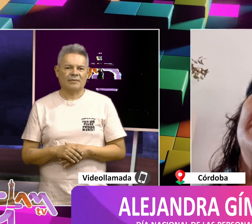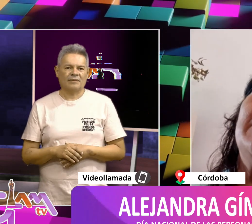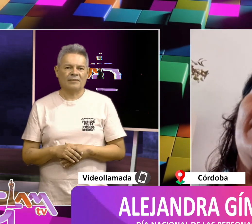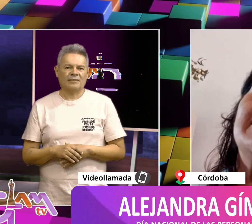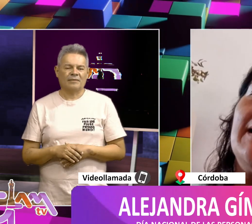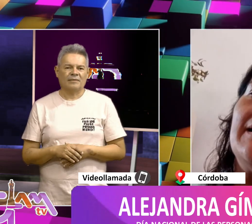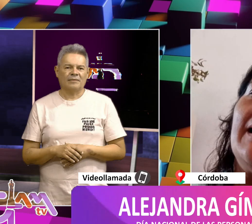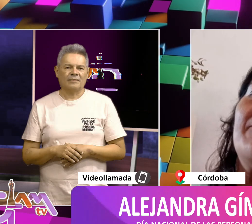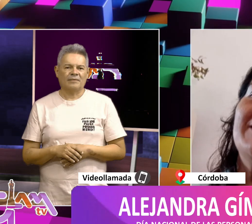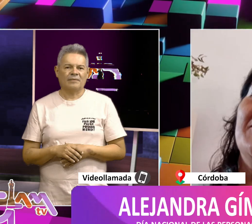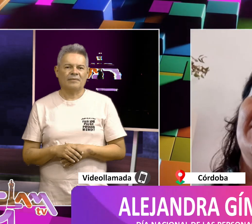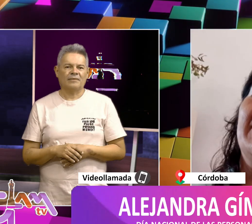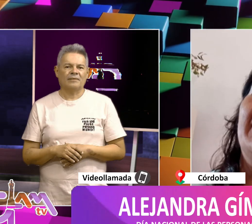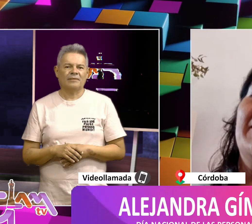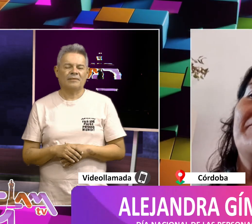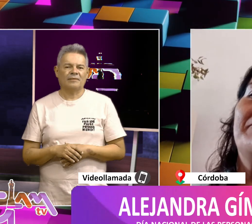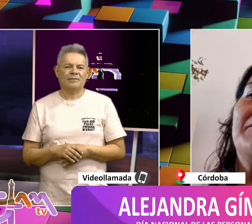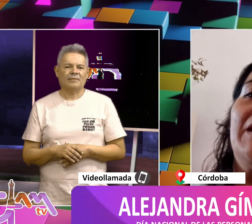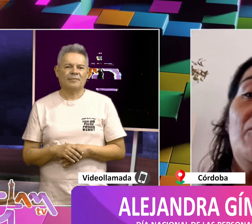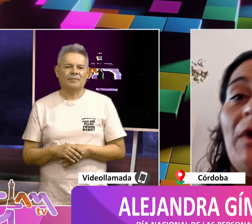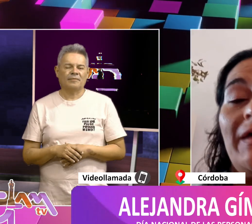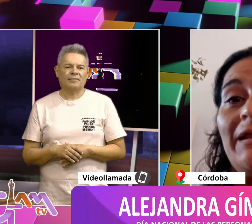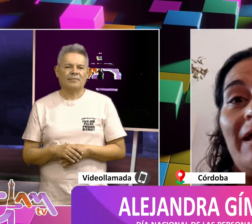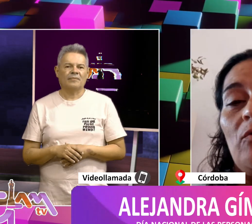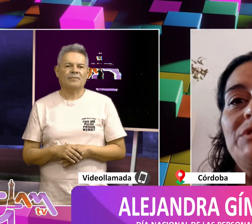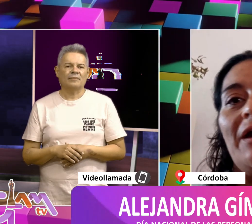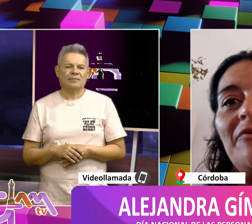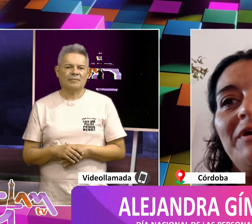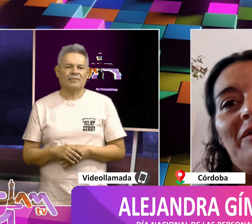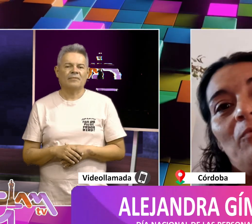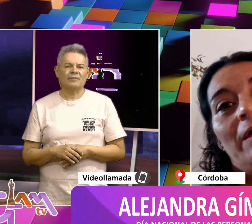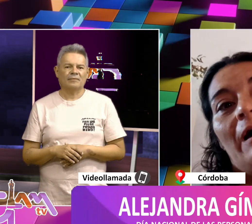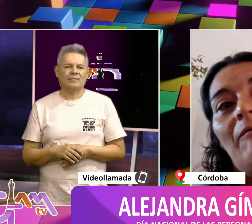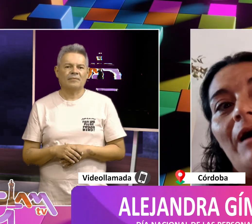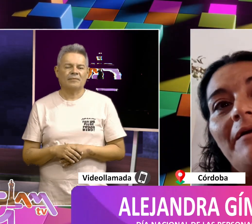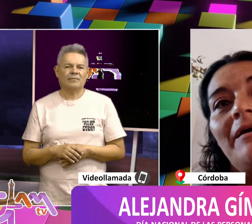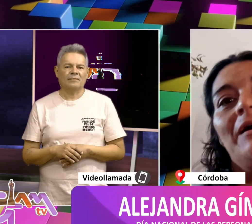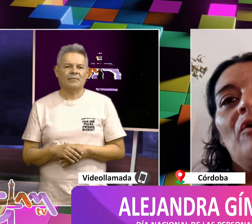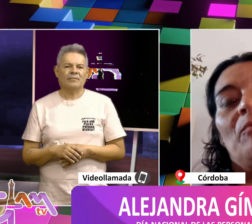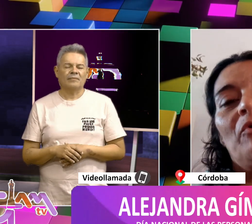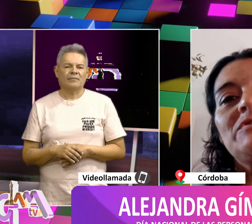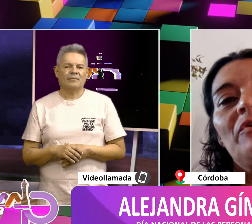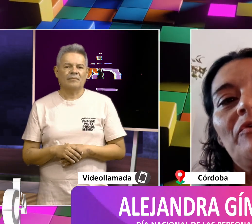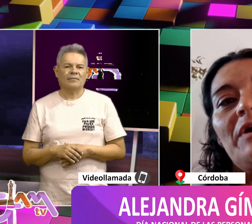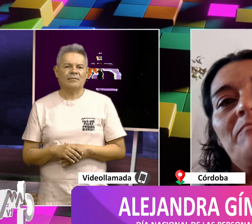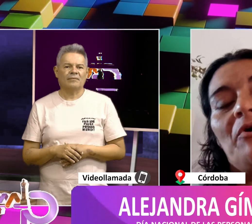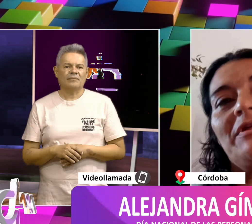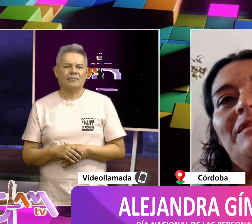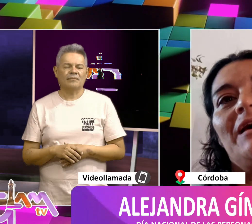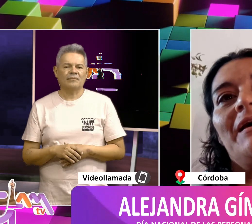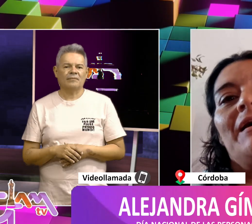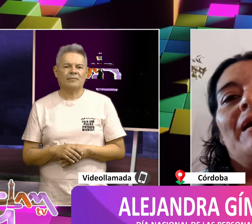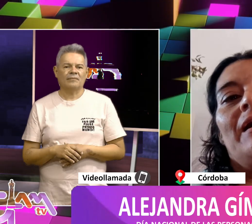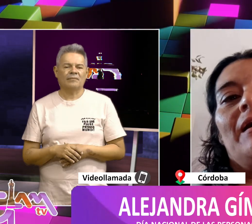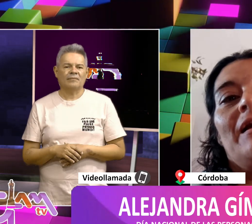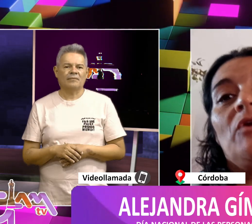y pensar en las personas que no pueden escucharnos y que no pueden hablar como nosotros. Es